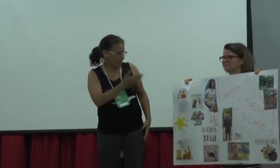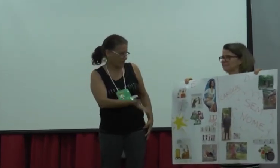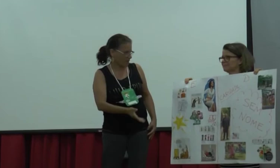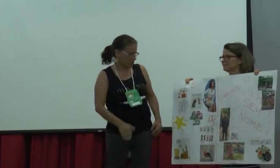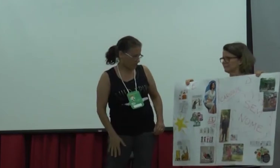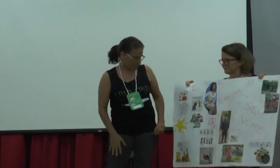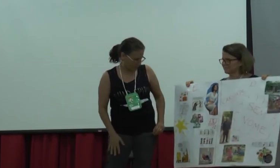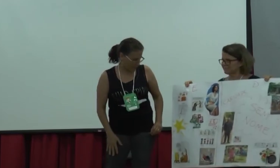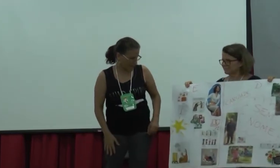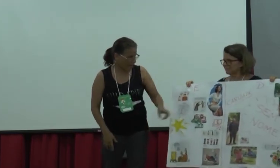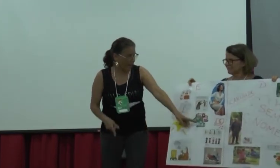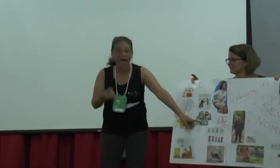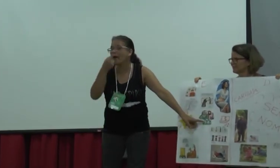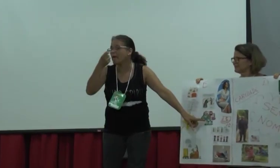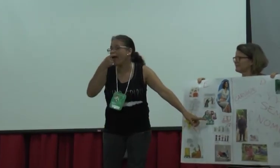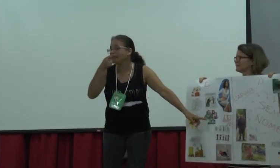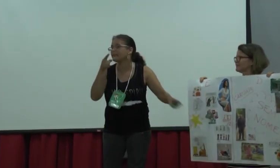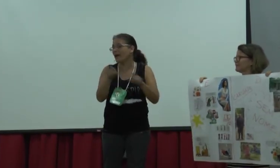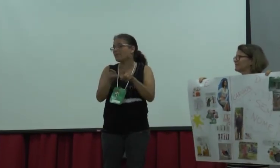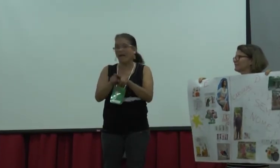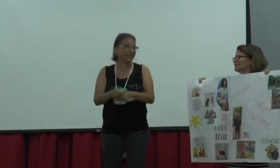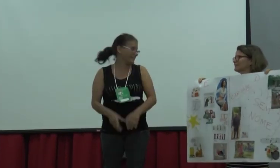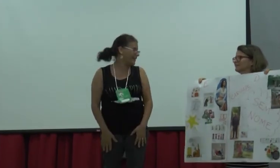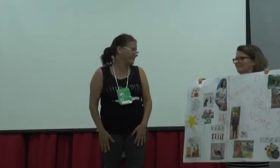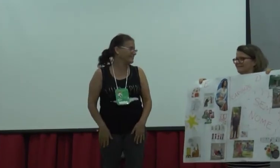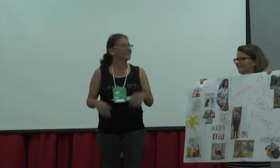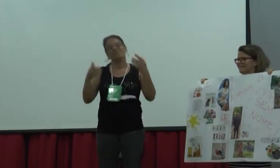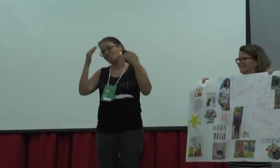evolução. Então o debate foi esse.